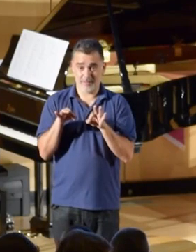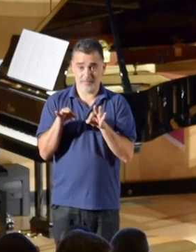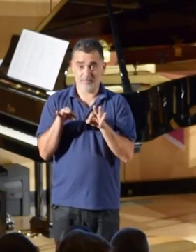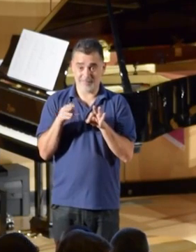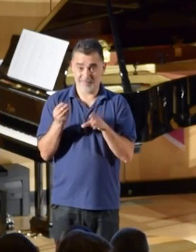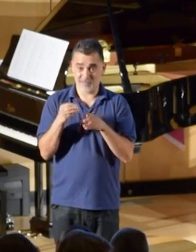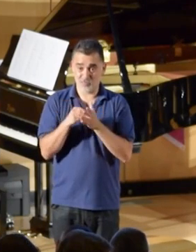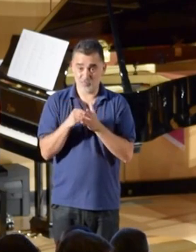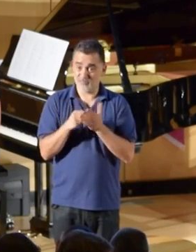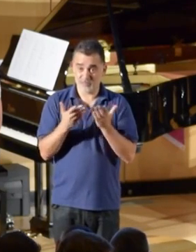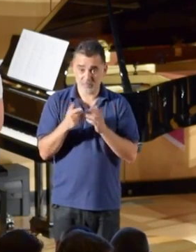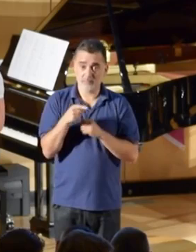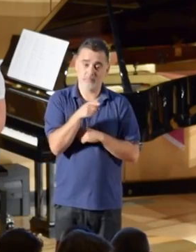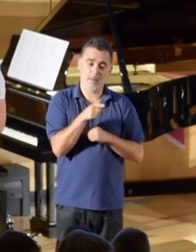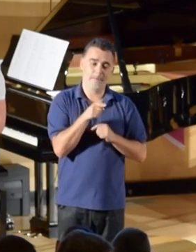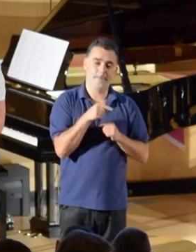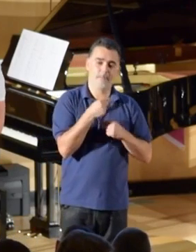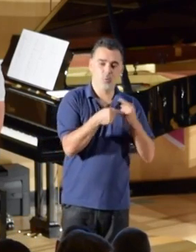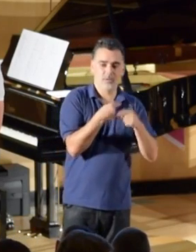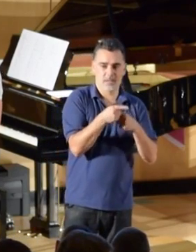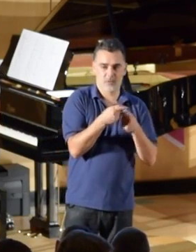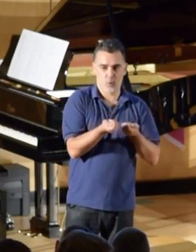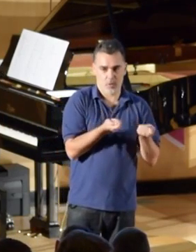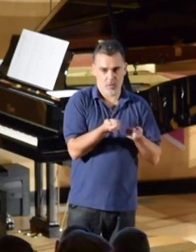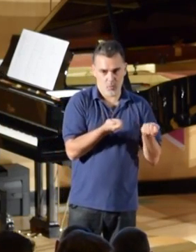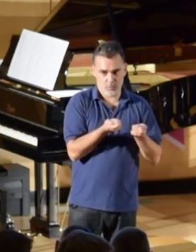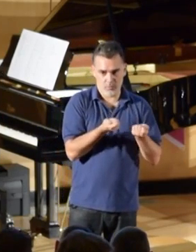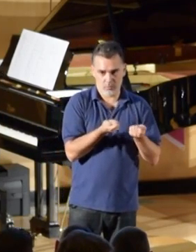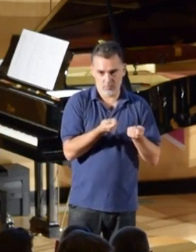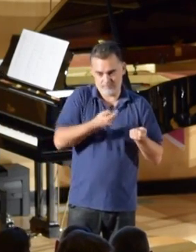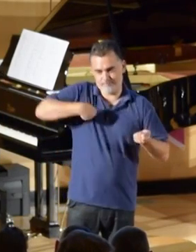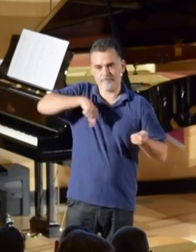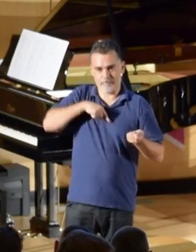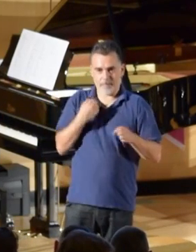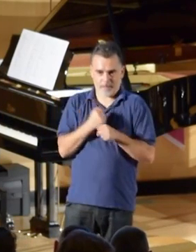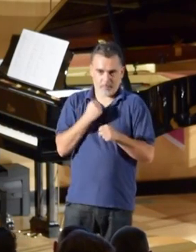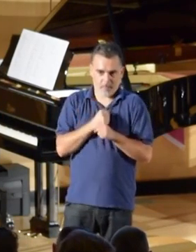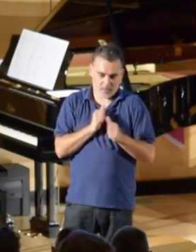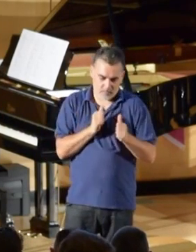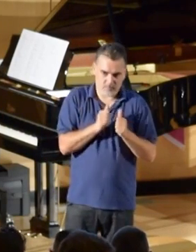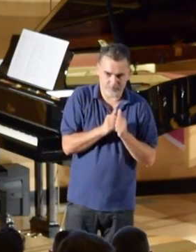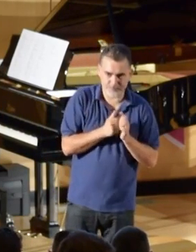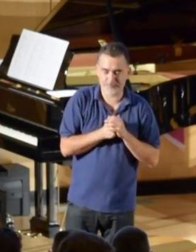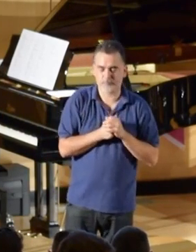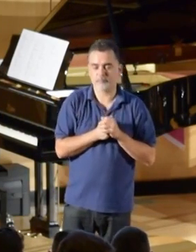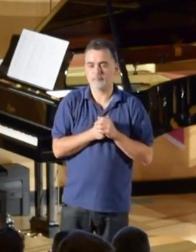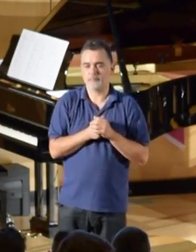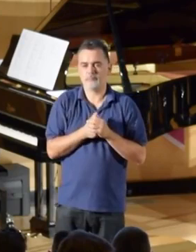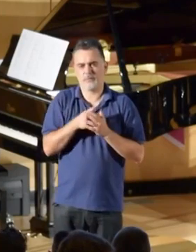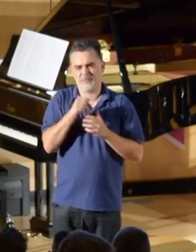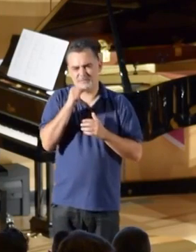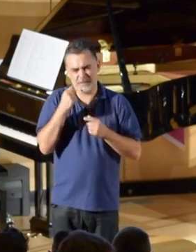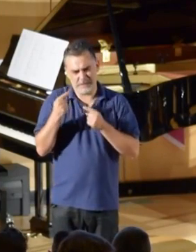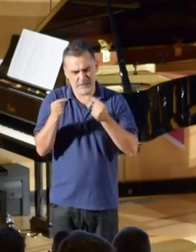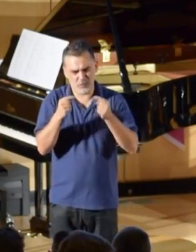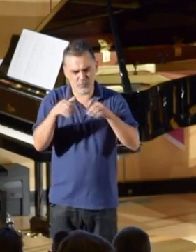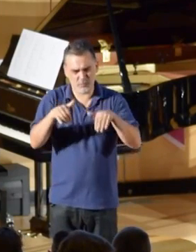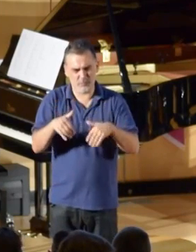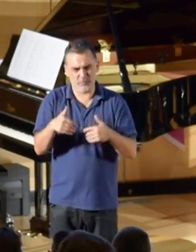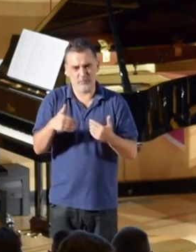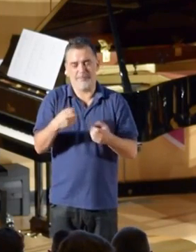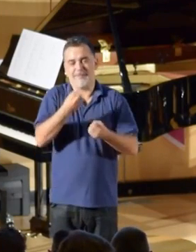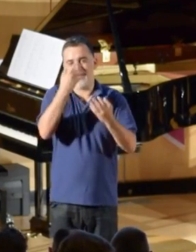und entsprechende Begleitgremien. Und da gibt es ja ein Gremium, was im Moment auch groß in der Diskussion ist, das habe ich natürlich